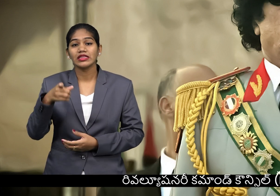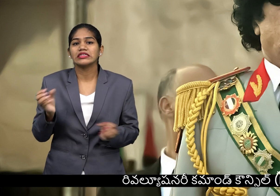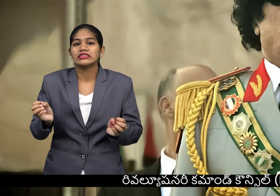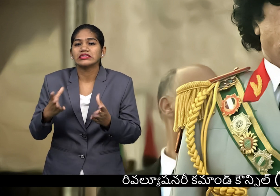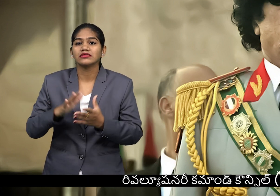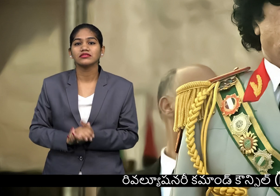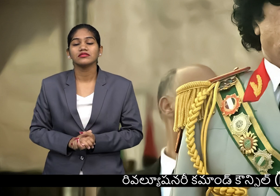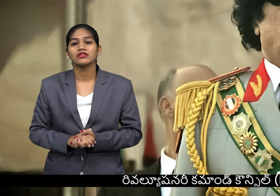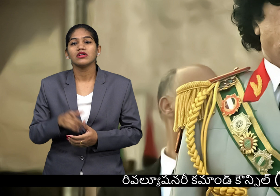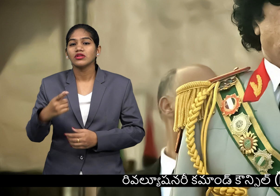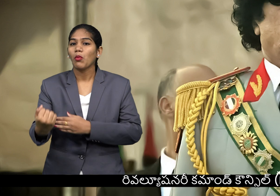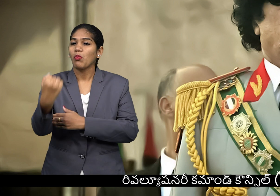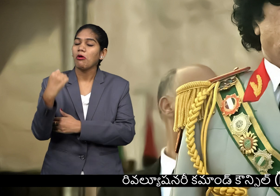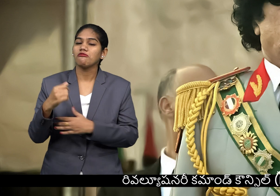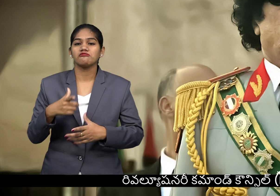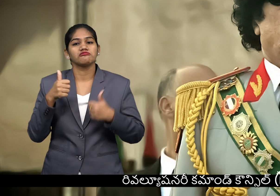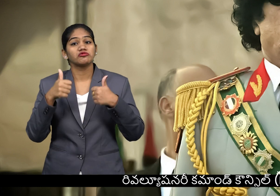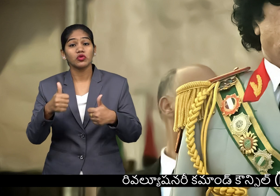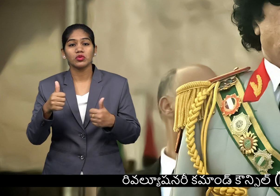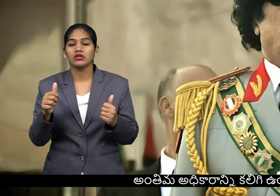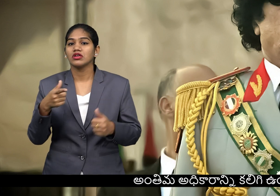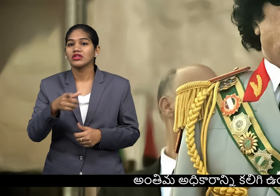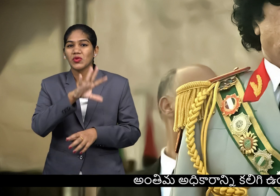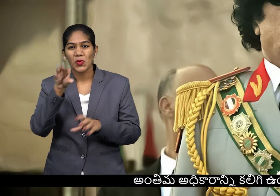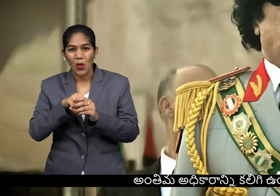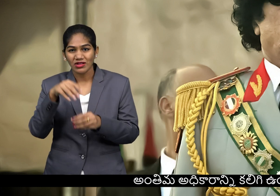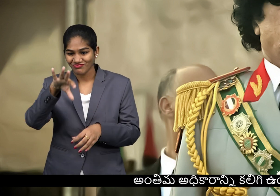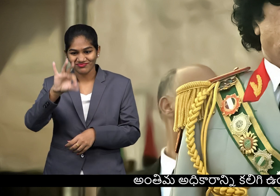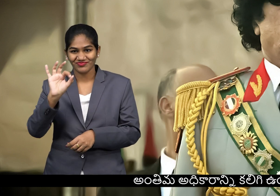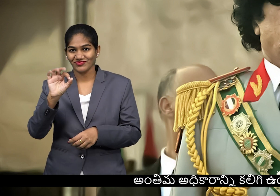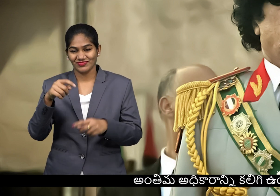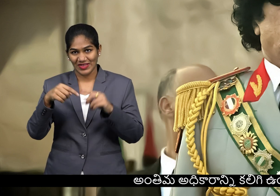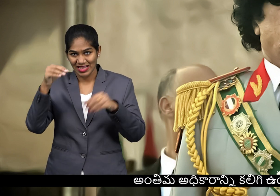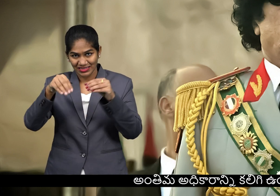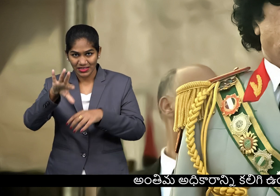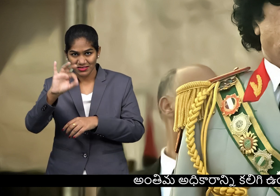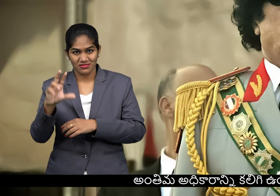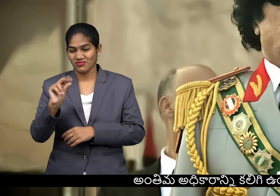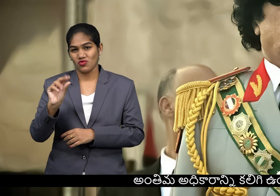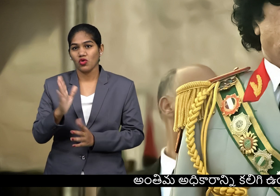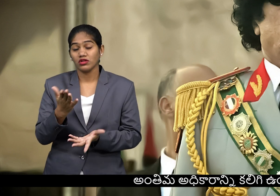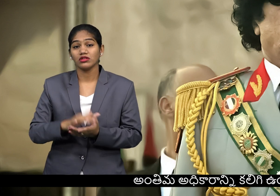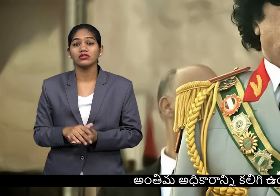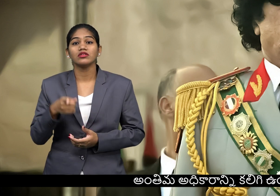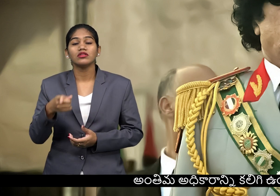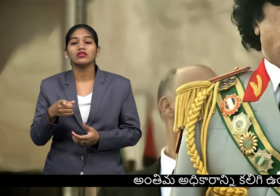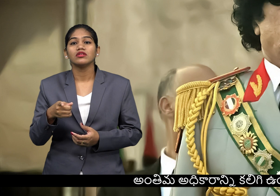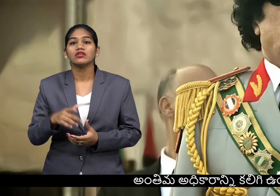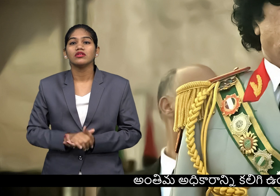రెవల్యూషనరీ కమాండ్ కౌన్సిల్ ఆర్సీసీ అంతిమ అధికారాన్ని కలిగి ఉంది.